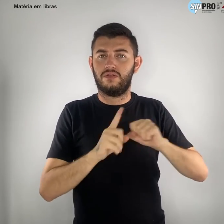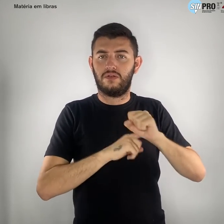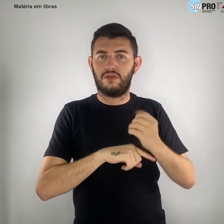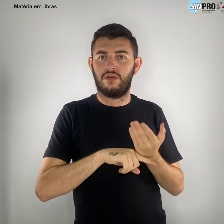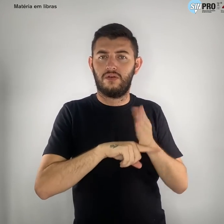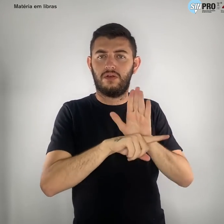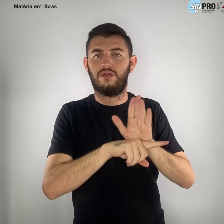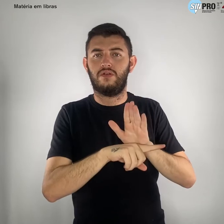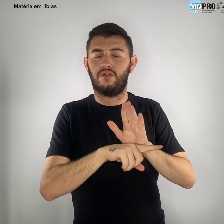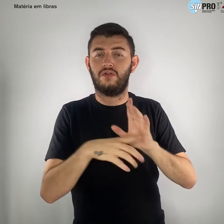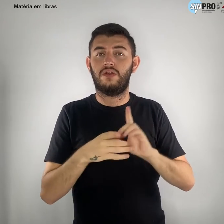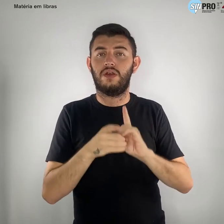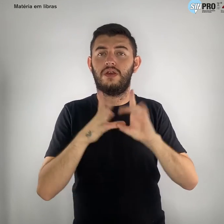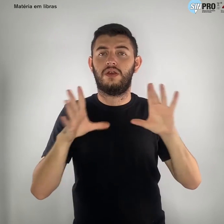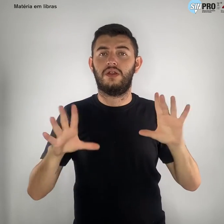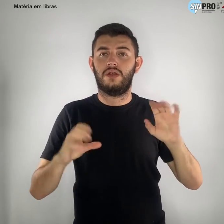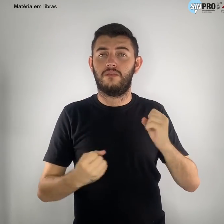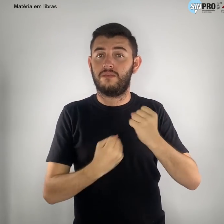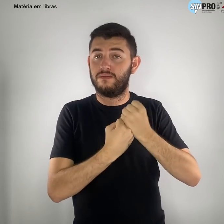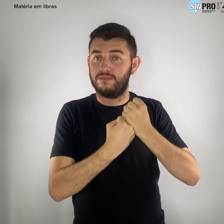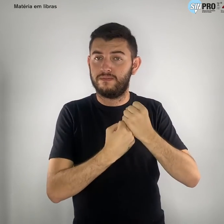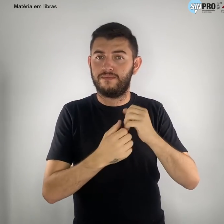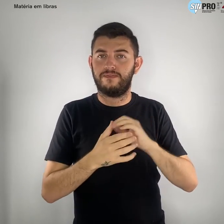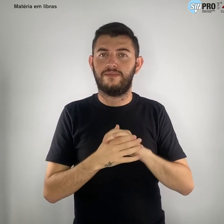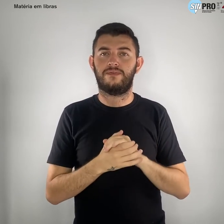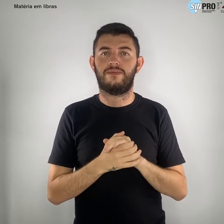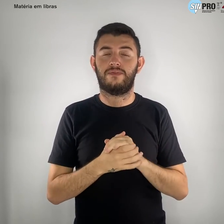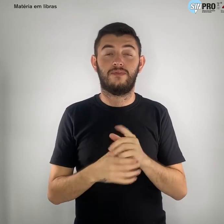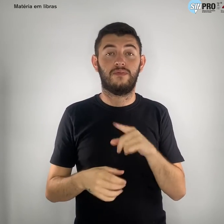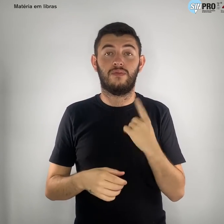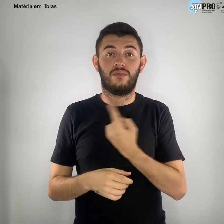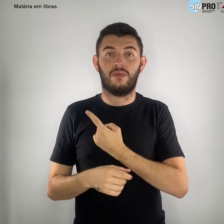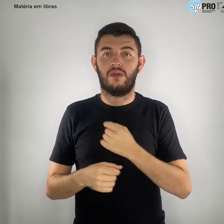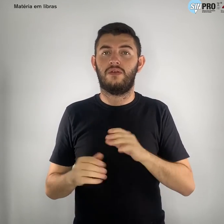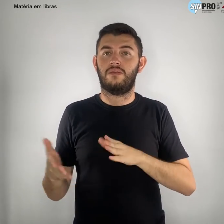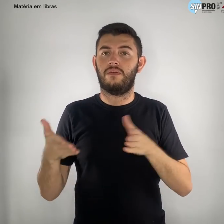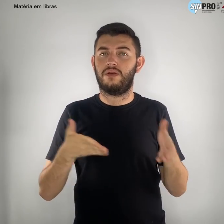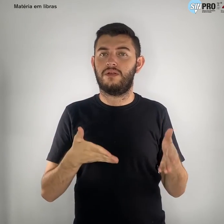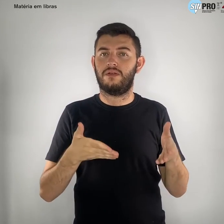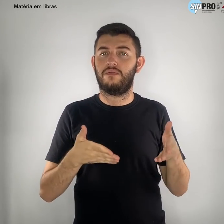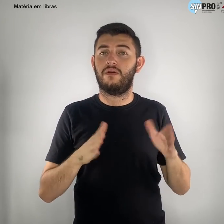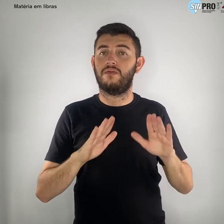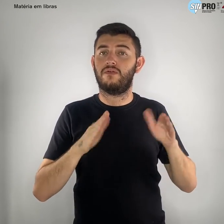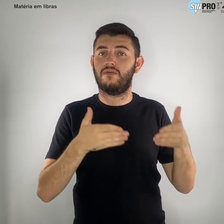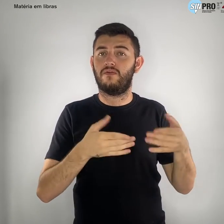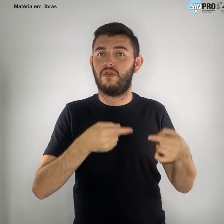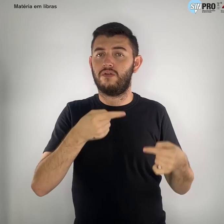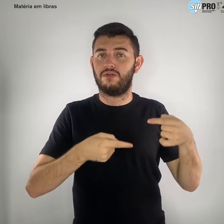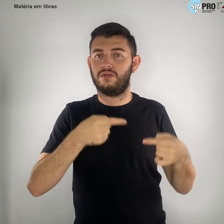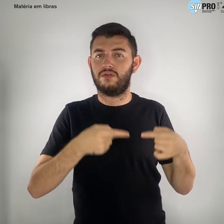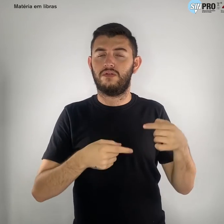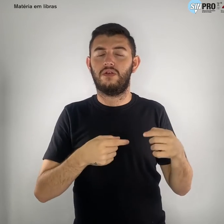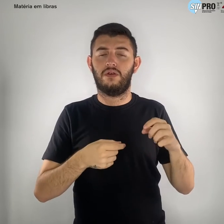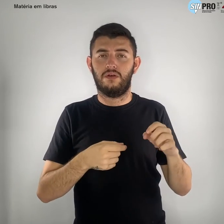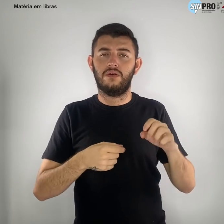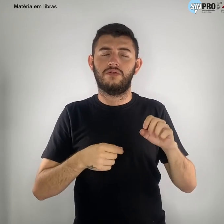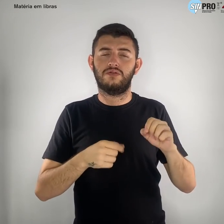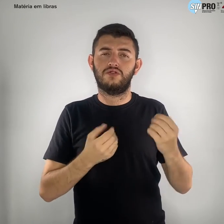democracia. Nós, dos fóruns de educação de jovens e adultos do Brasil, cientes do